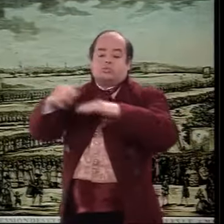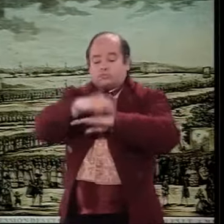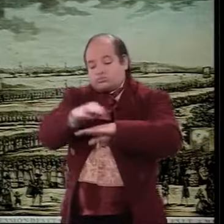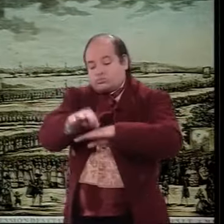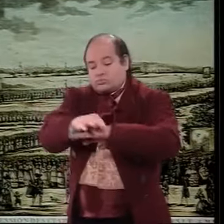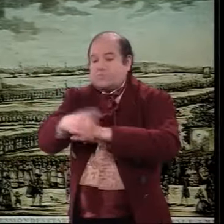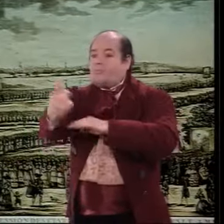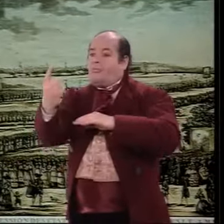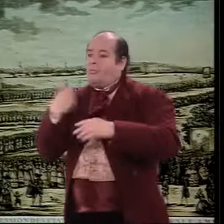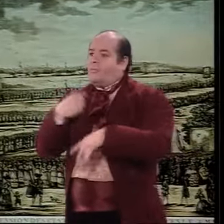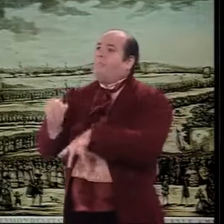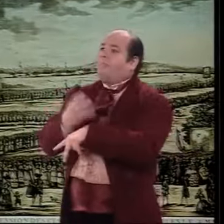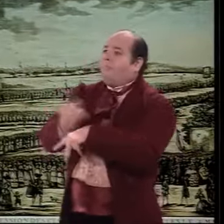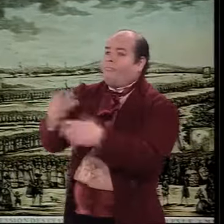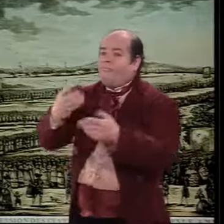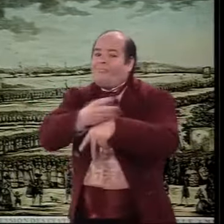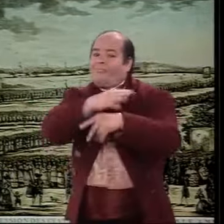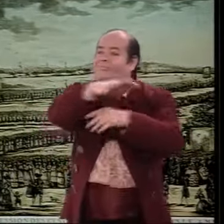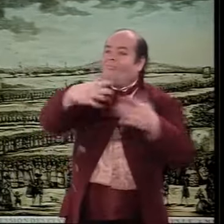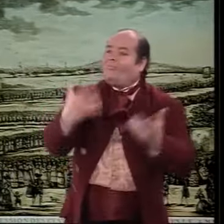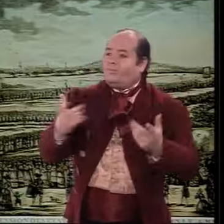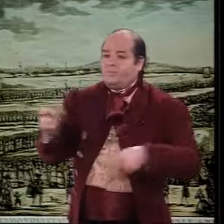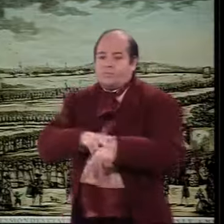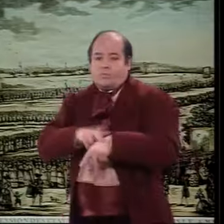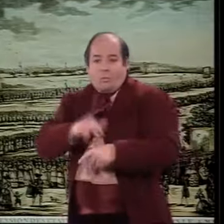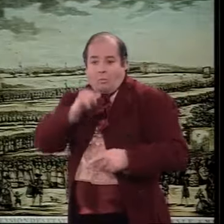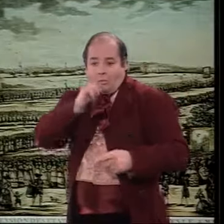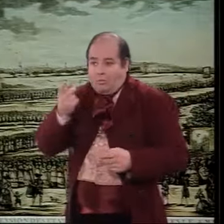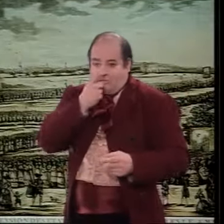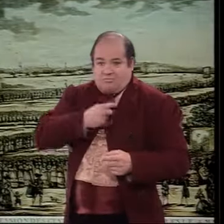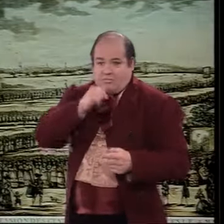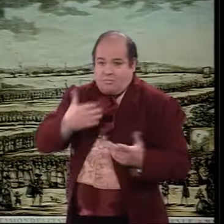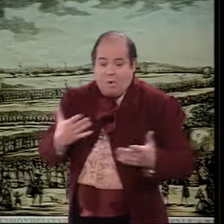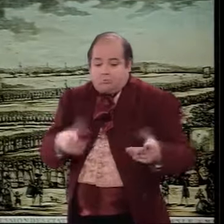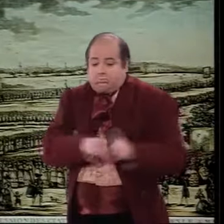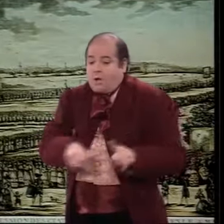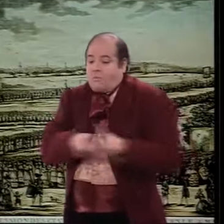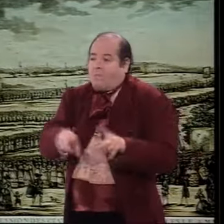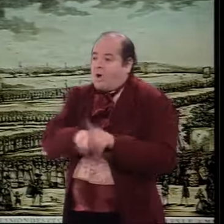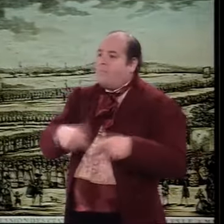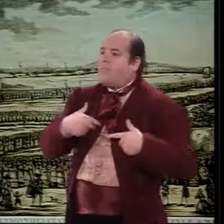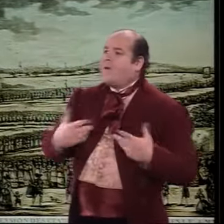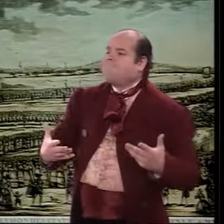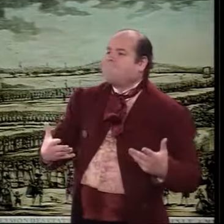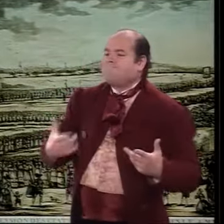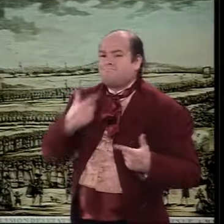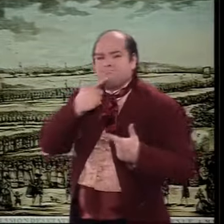Ma déception est grande quand Jean de Fiéry m'explique qu'il n'y a rien à attendre, pas de réforme, pas d'espoir. Les jours passent et je